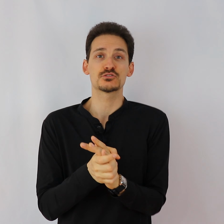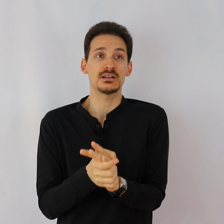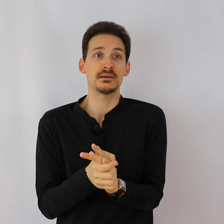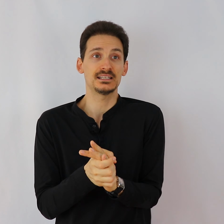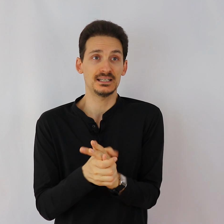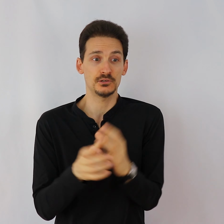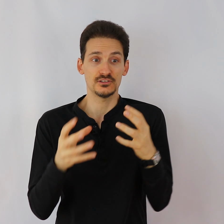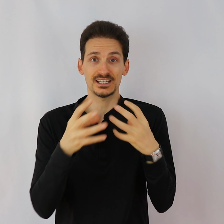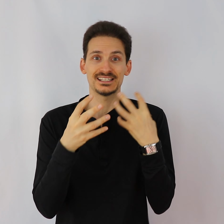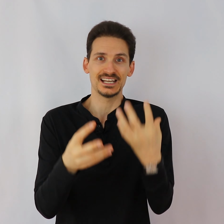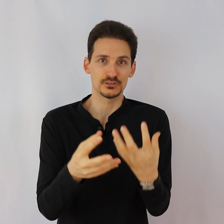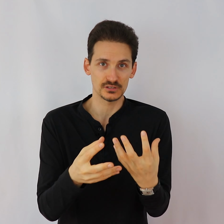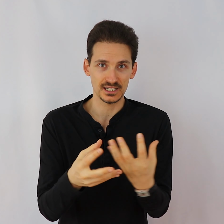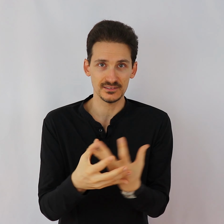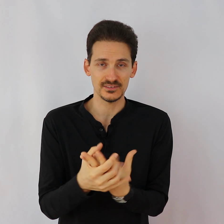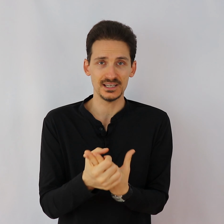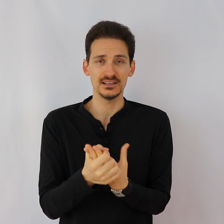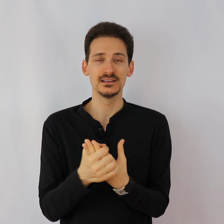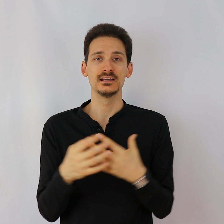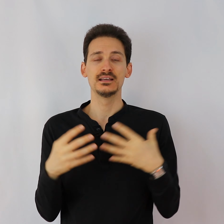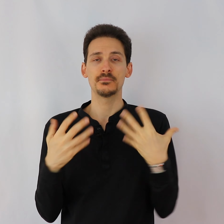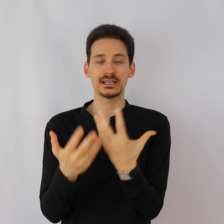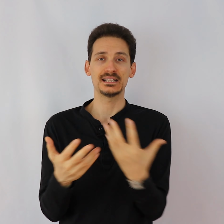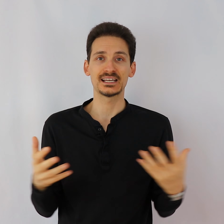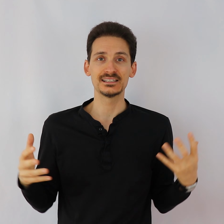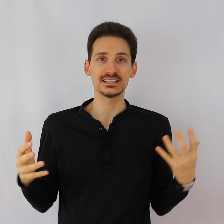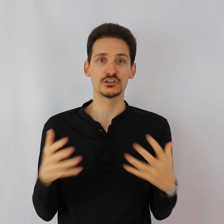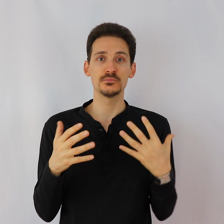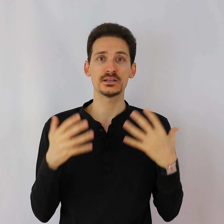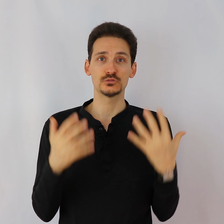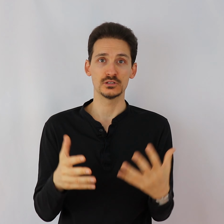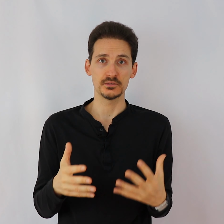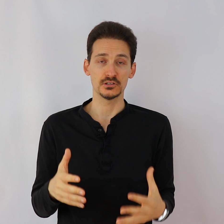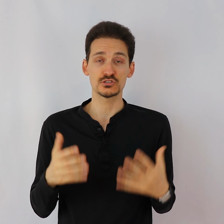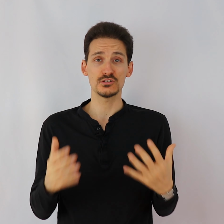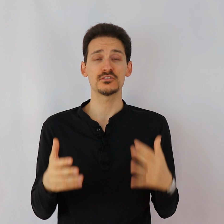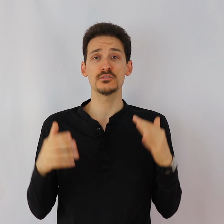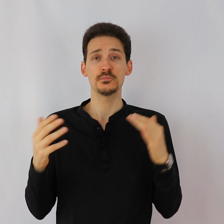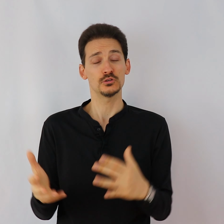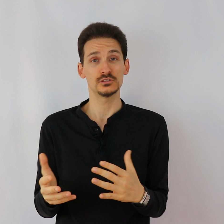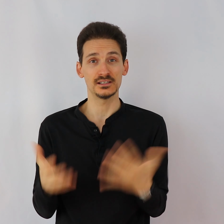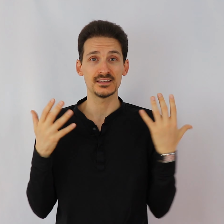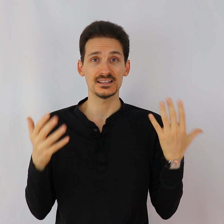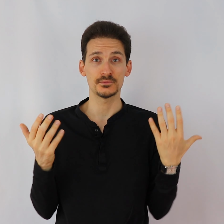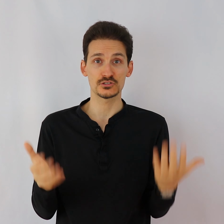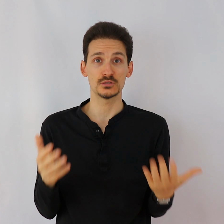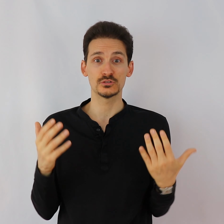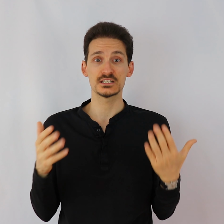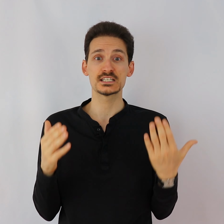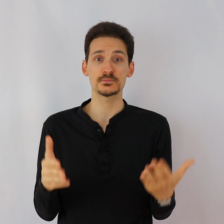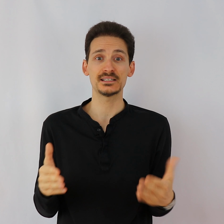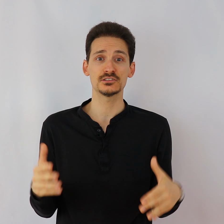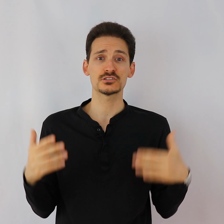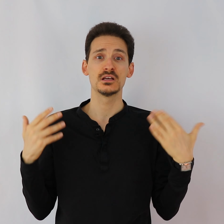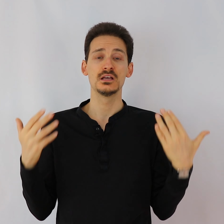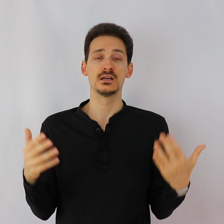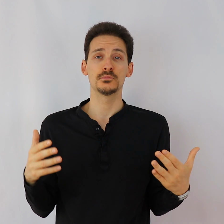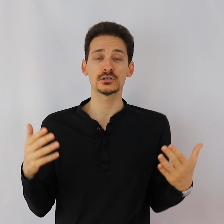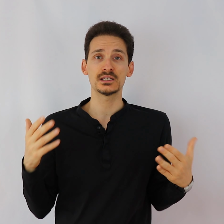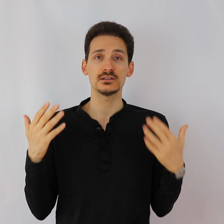es una manera bueno de generar urgencia para que la gente compre tu libro es una opción poco utilizada por los autores hispanos porque